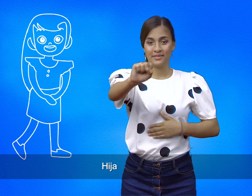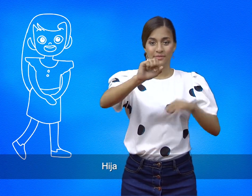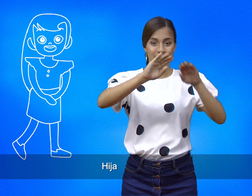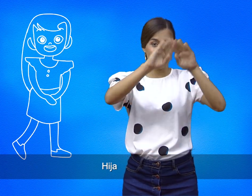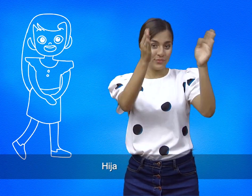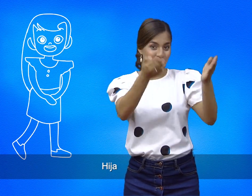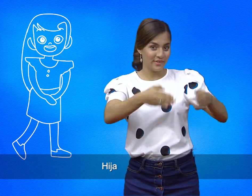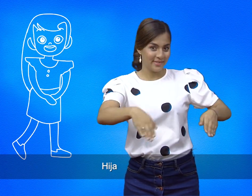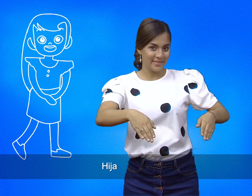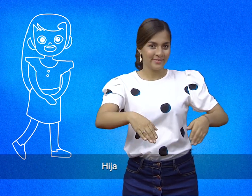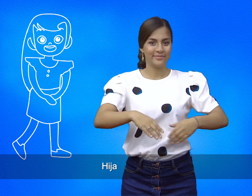Hija.